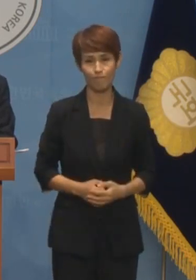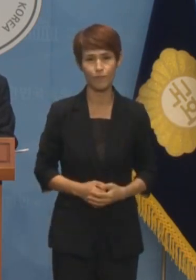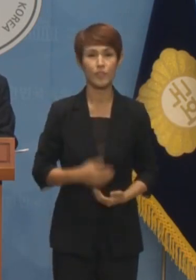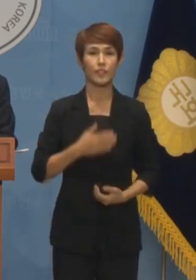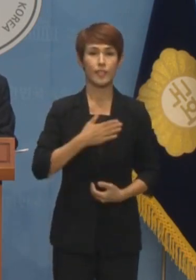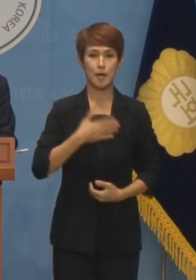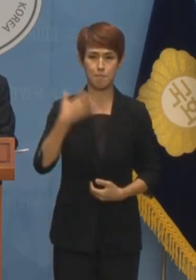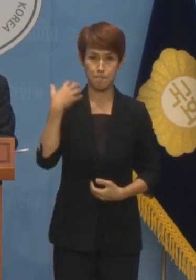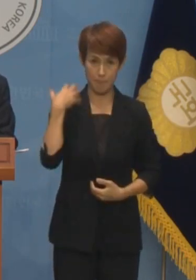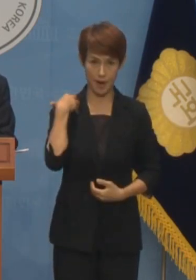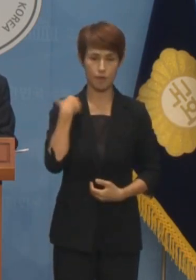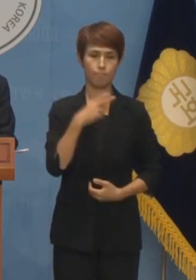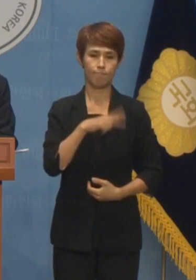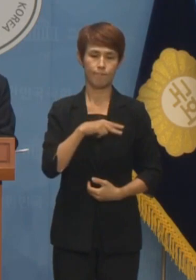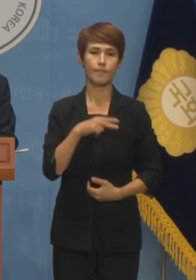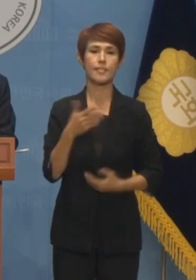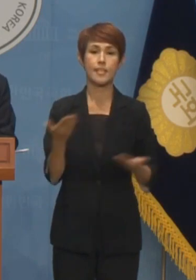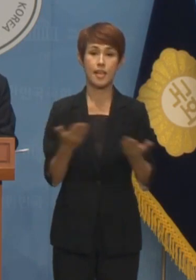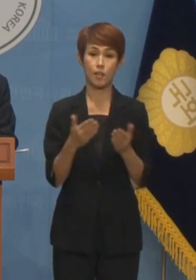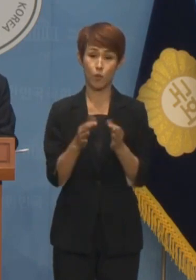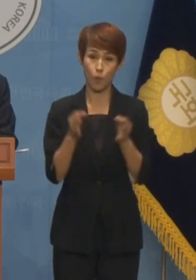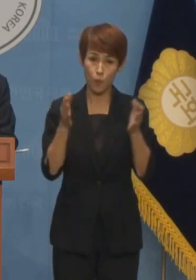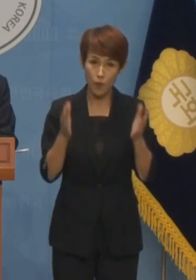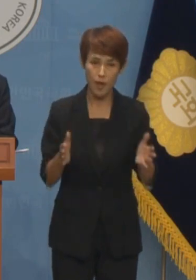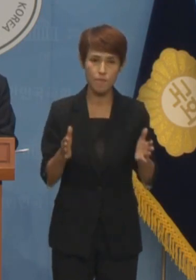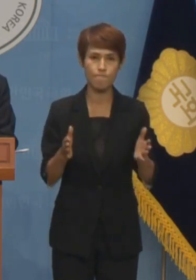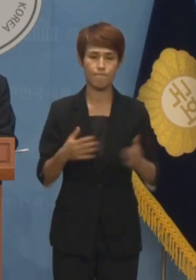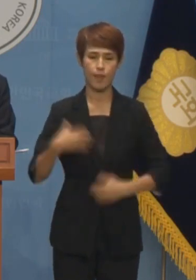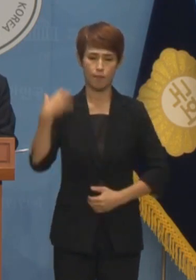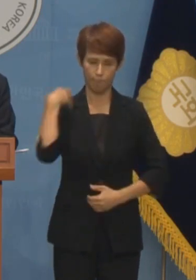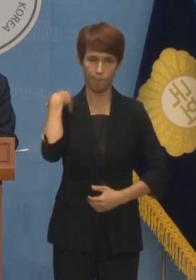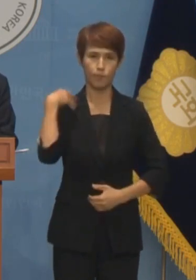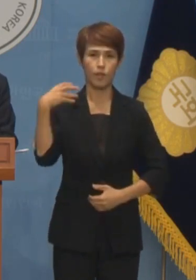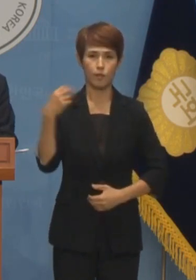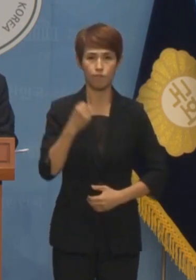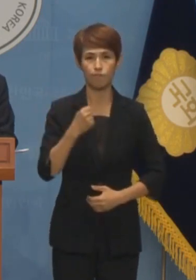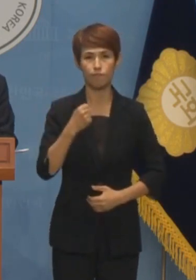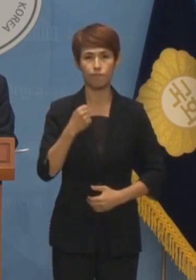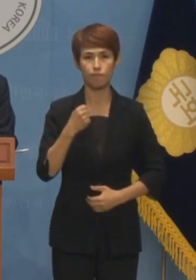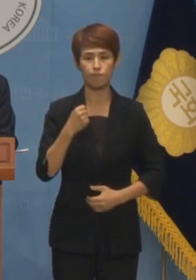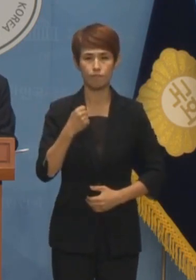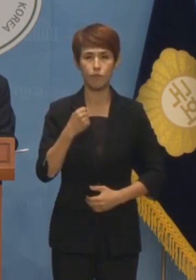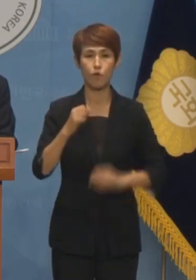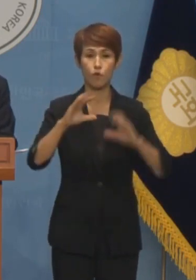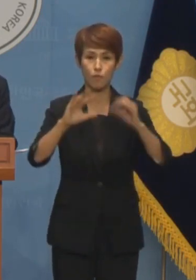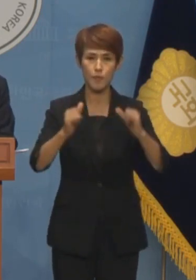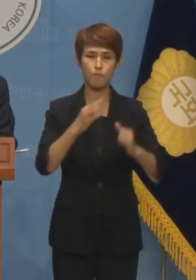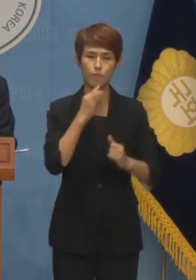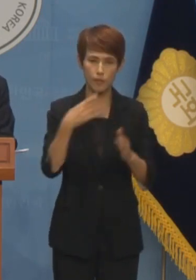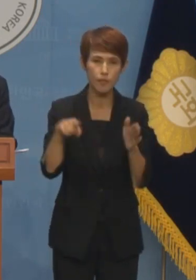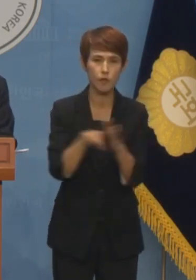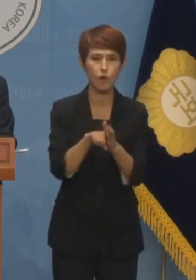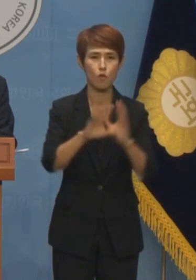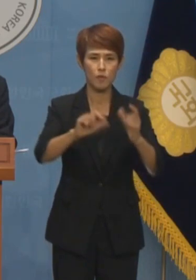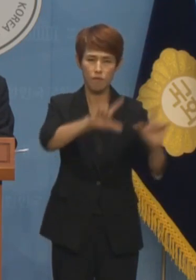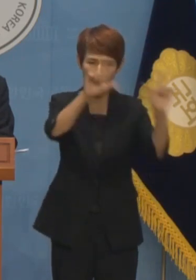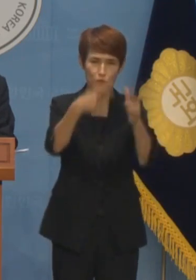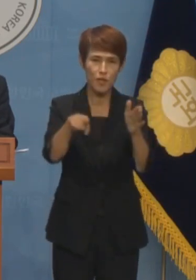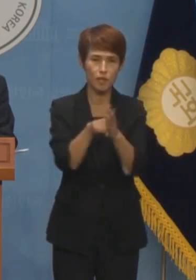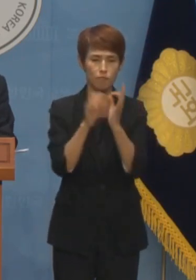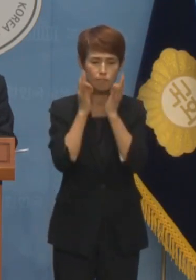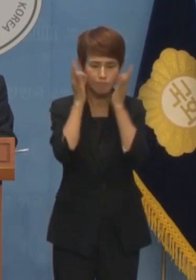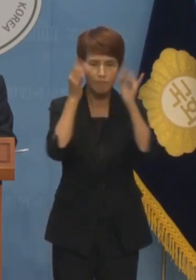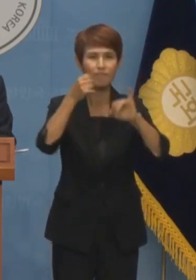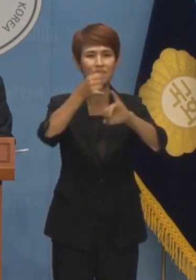저에게 주어진 의정활동 기간 동안 소명의식과 사명감을 가슴에 품고 오직 국민, 오직 민생을 위해 모든 것을